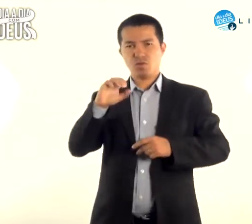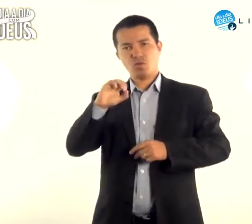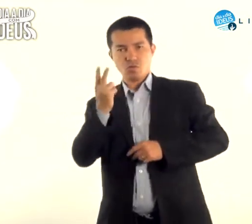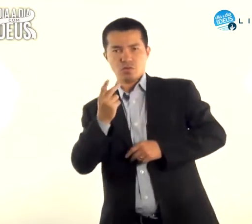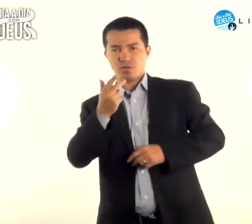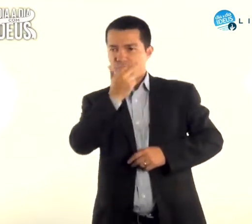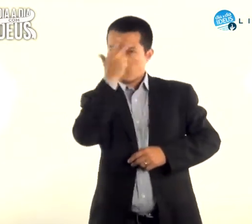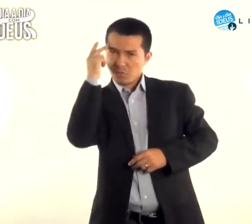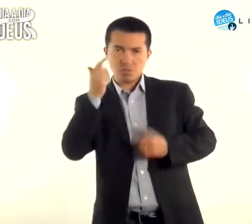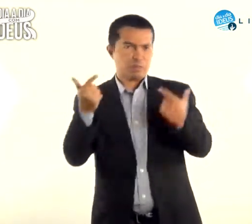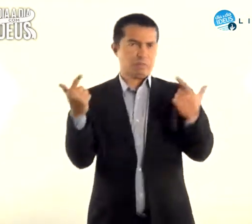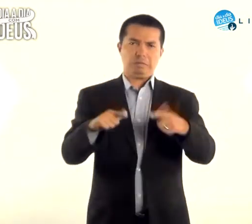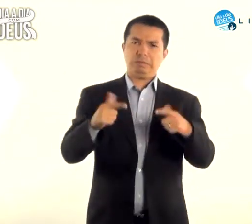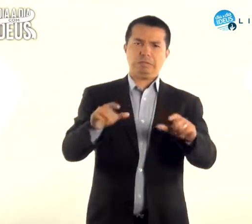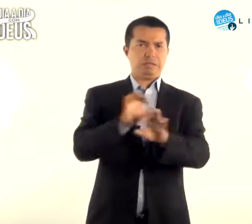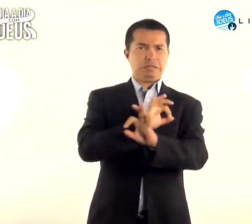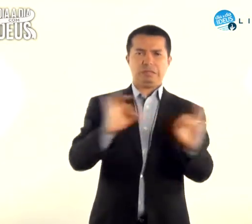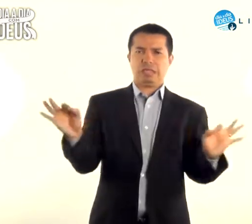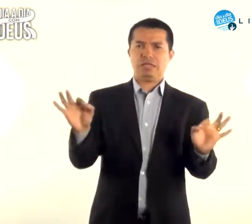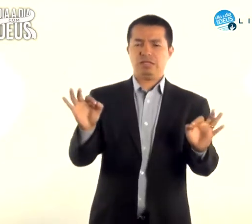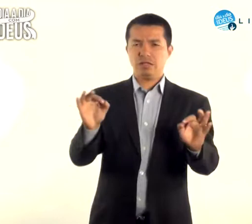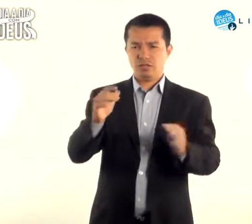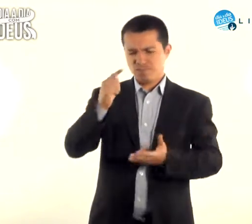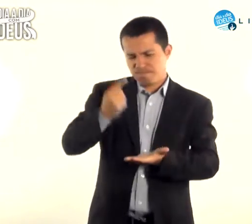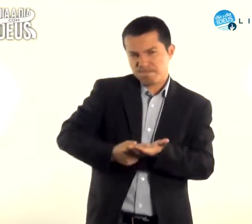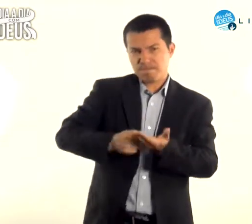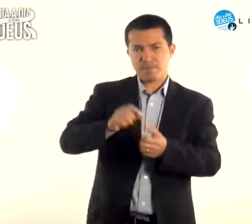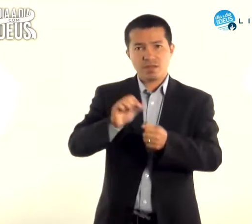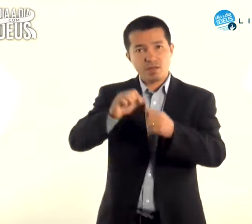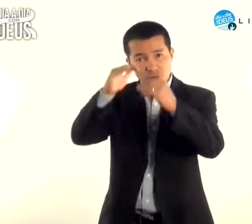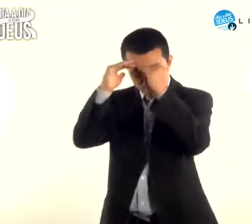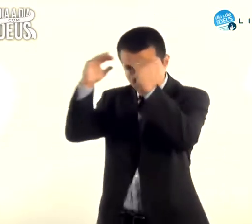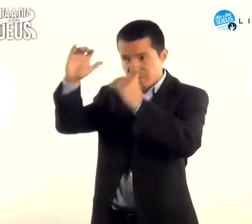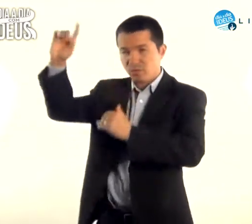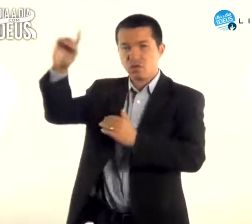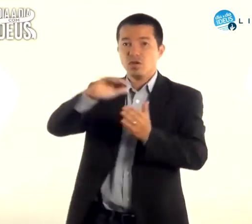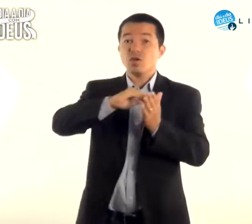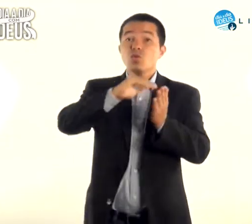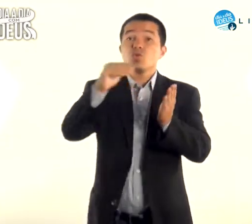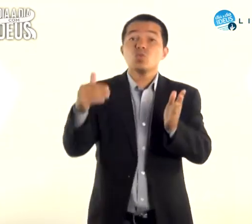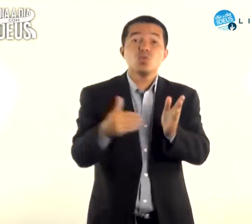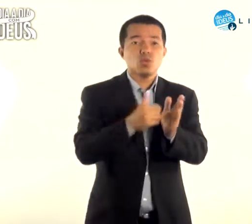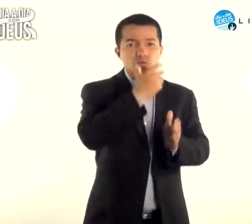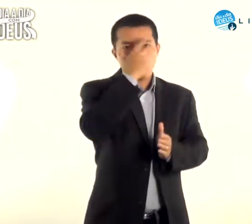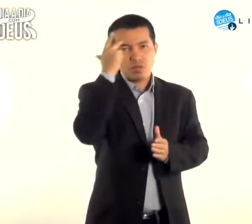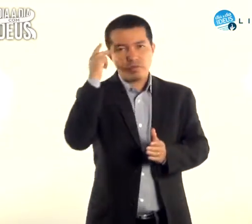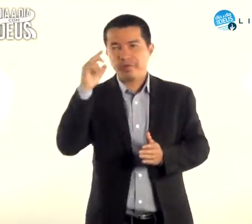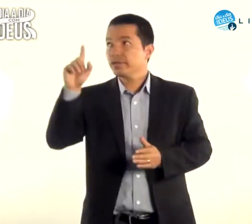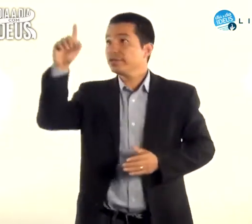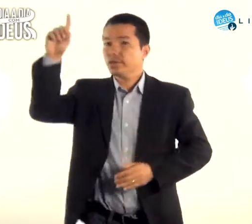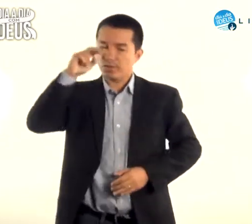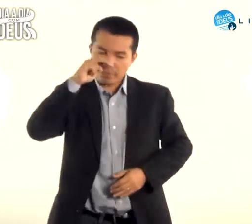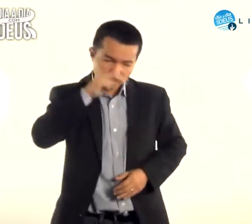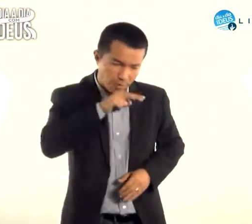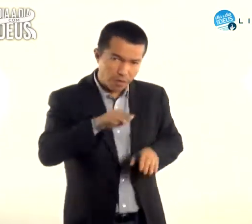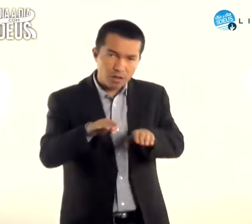entre tudo quanto se faz debaixo do sol, a todos sucede o mesmo, e que também o coração dos filhos dos homens está cheio